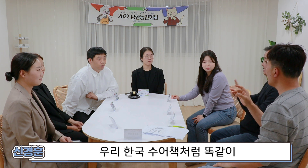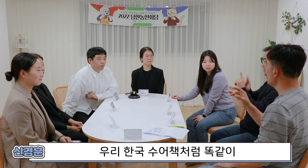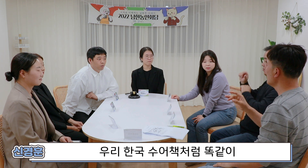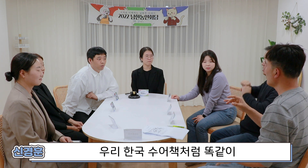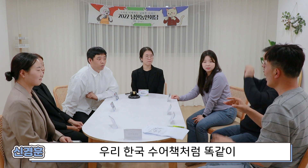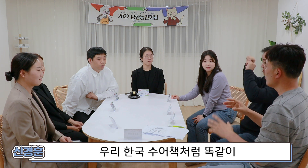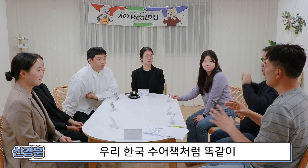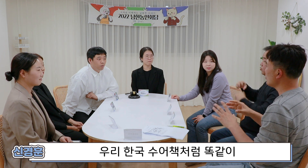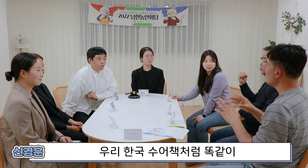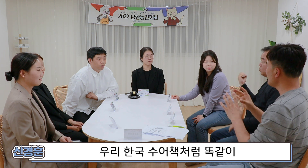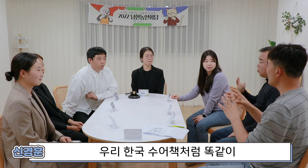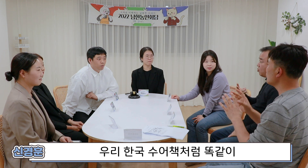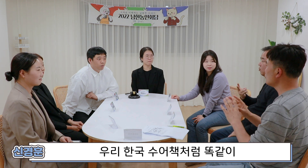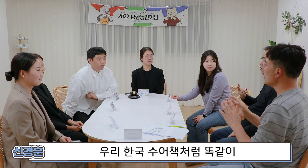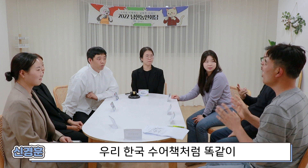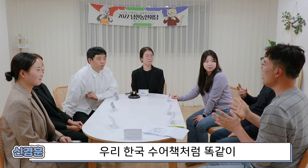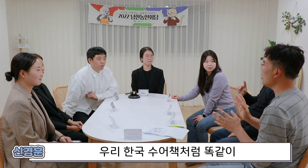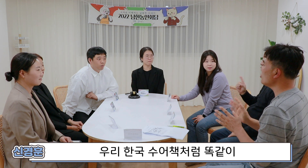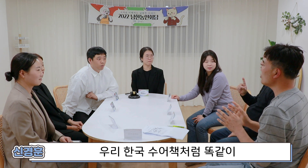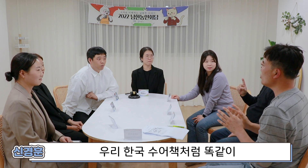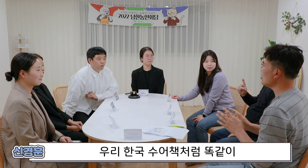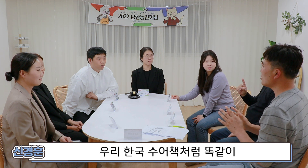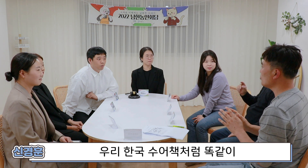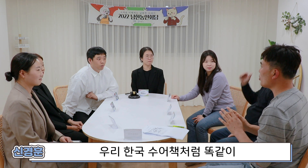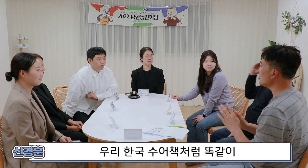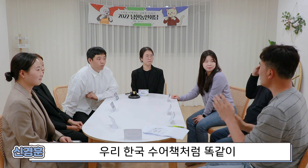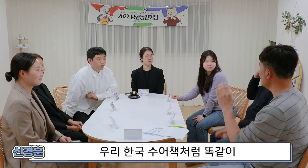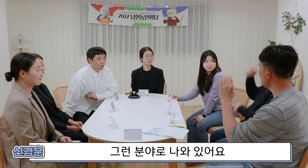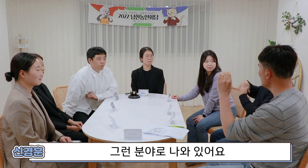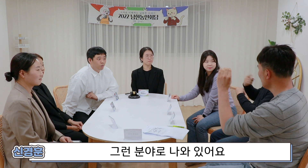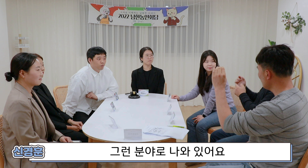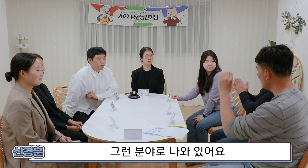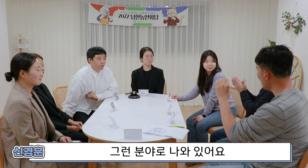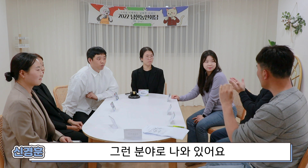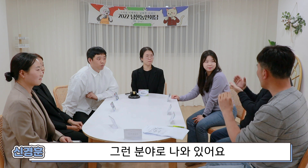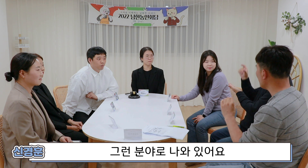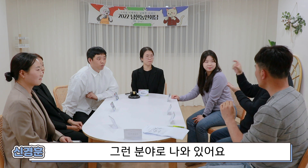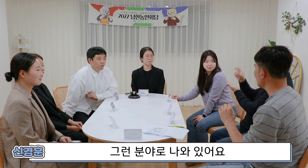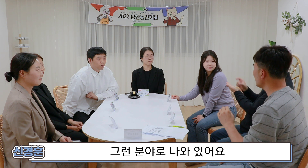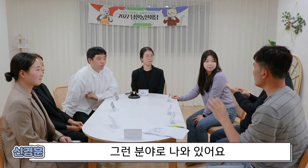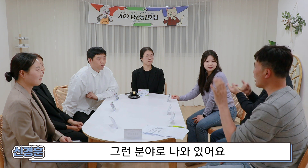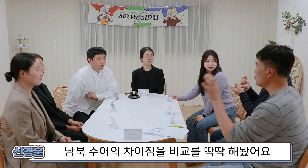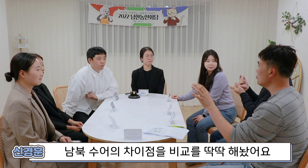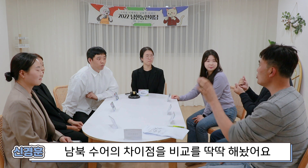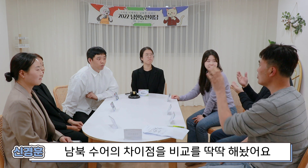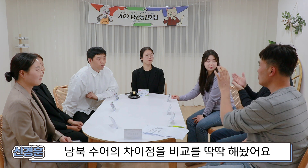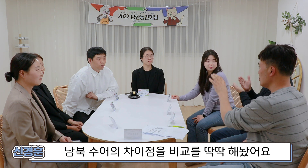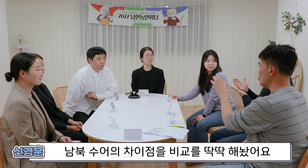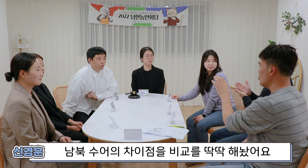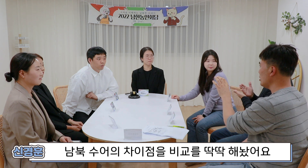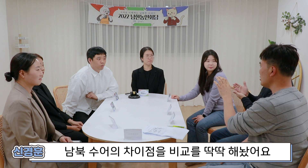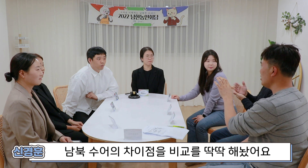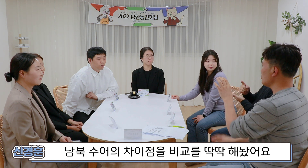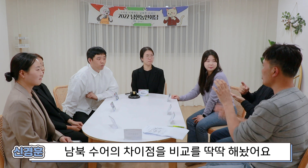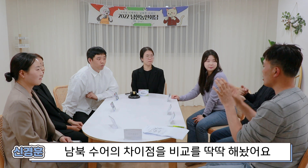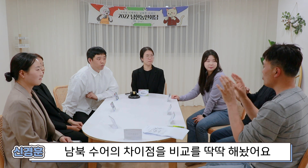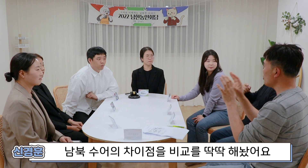뭐 음식, 우리 한국 수어책처럼 똑같이 그런 분야별 나와 있었어요. 그래서 남북 수어의 차이점을 이렇게 비교